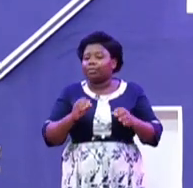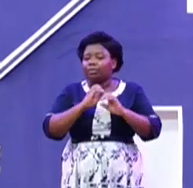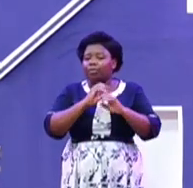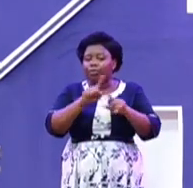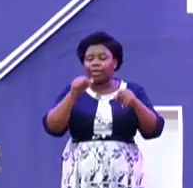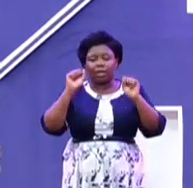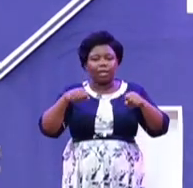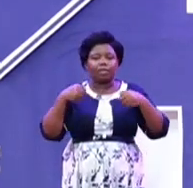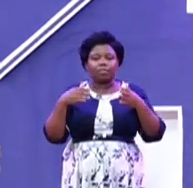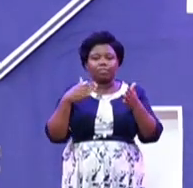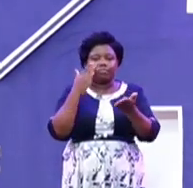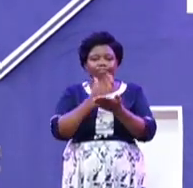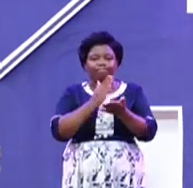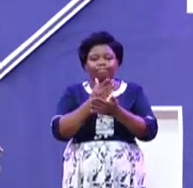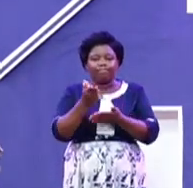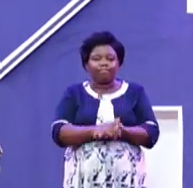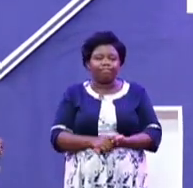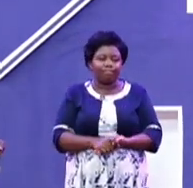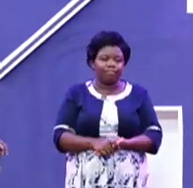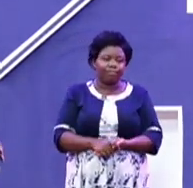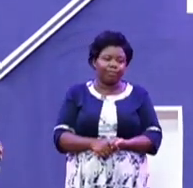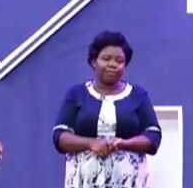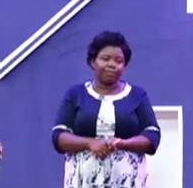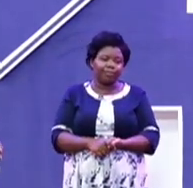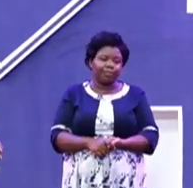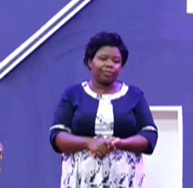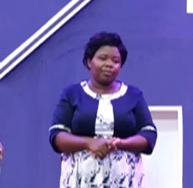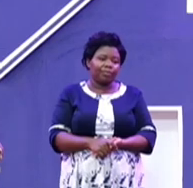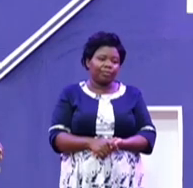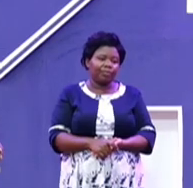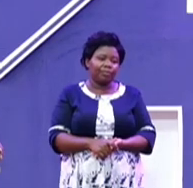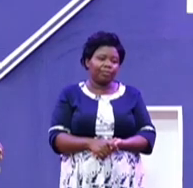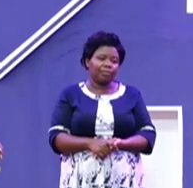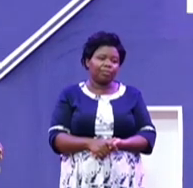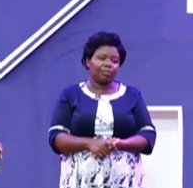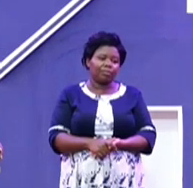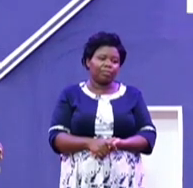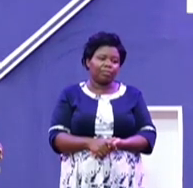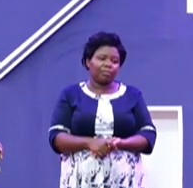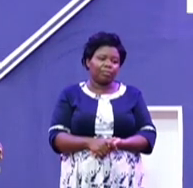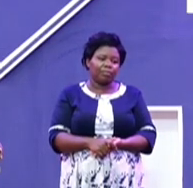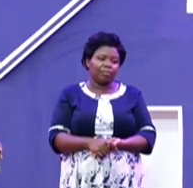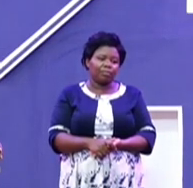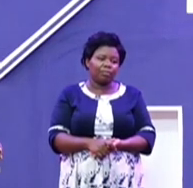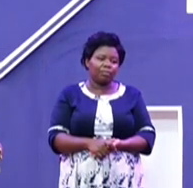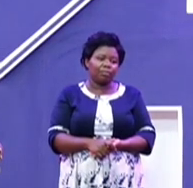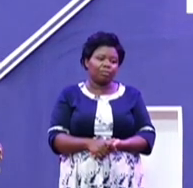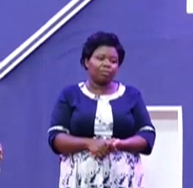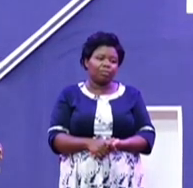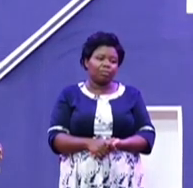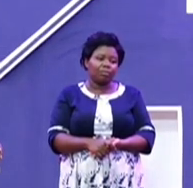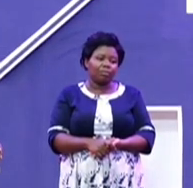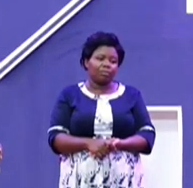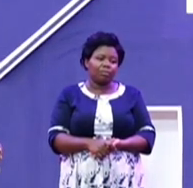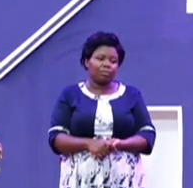yesebo kibuuzo kyo ekyange kibuuza nti obulokole bwajja wano mu Uganda tebunaweza myaka 2